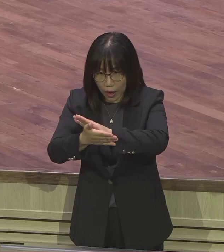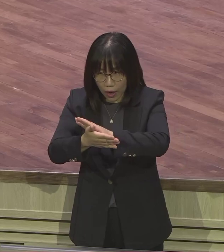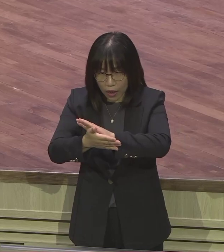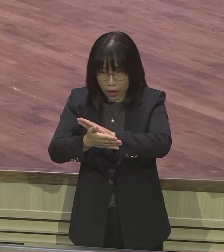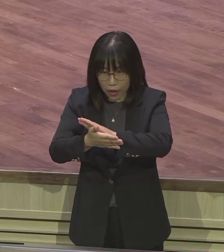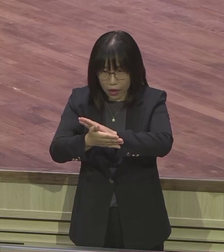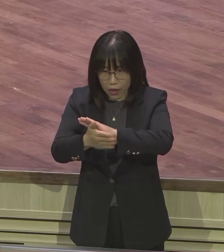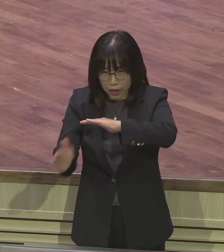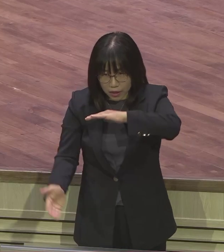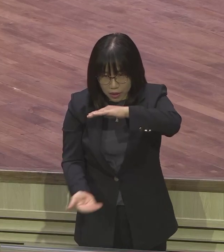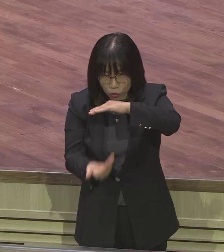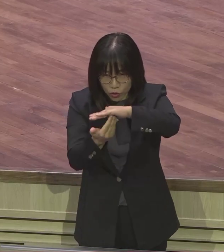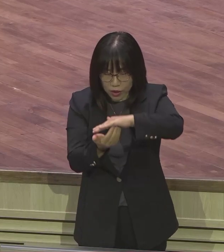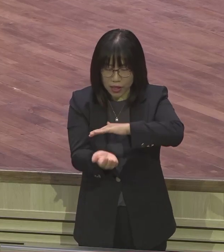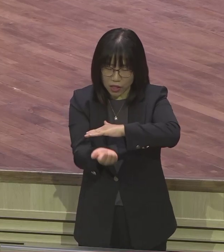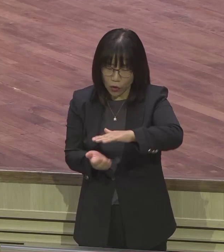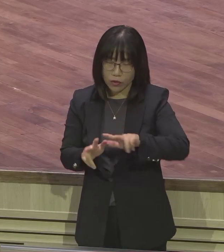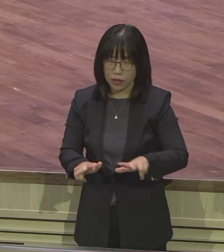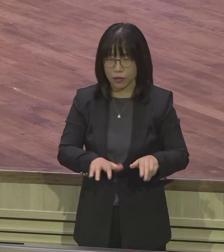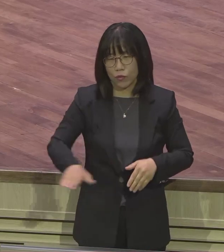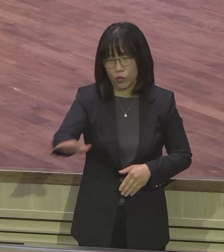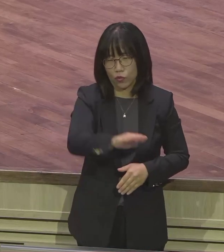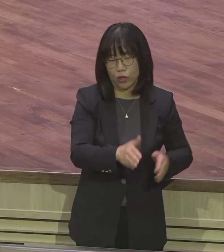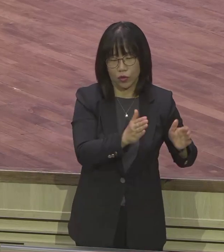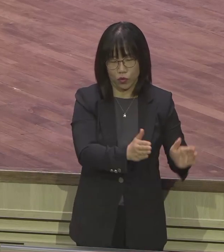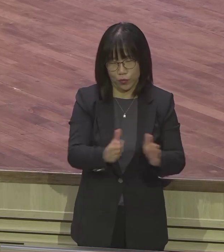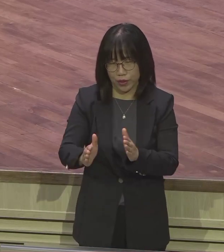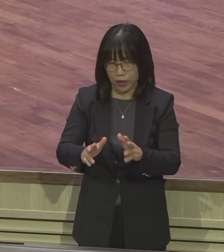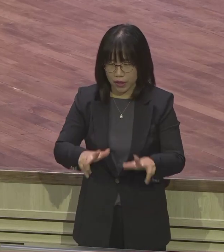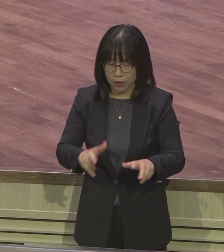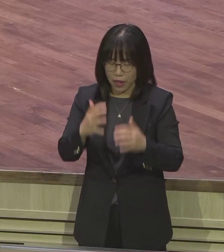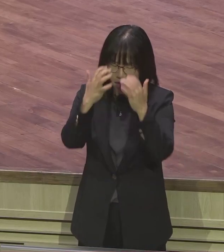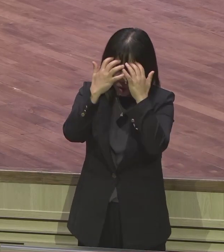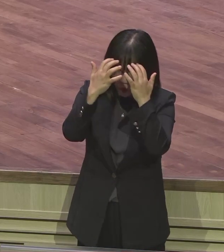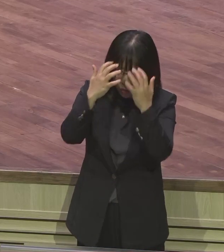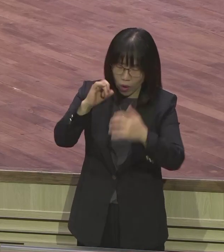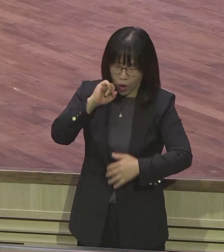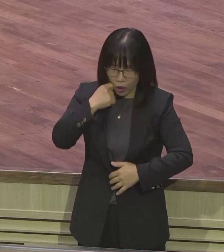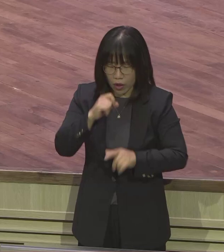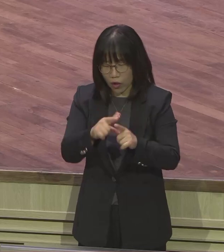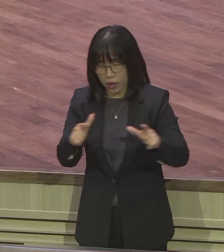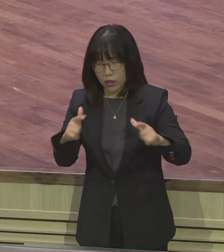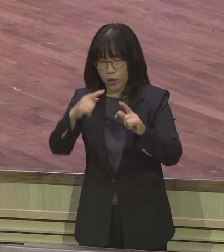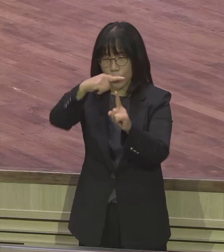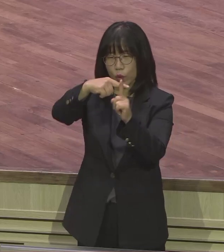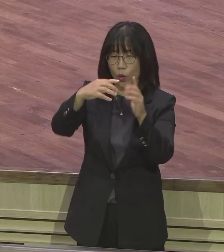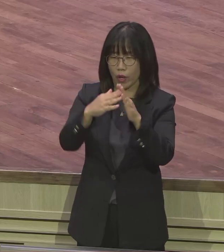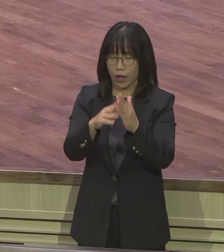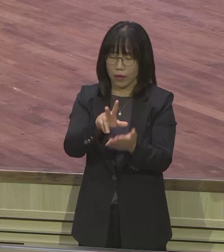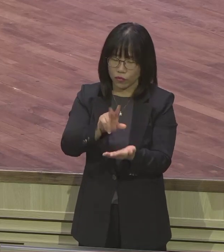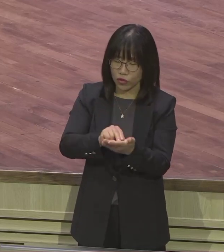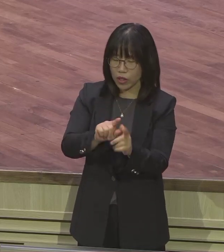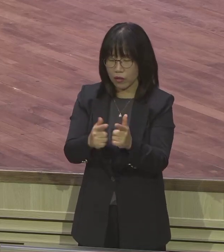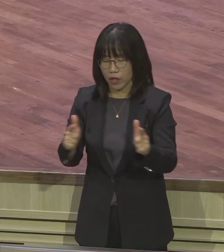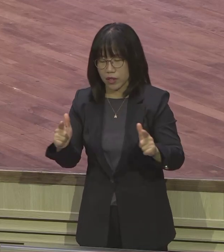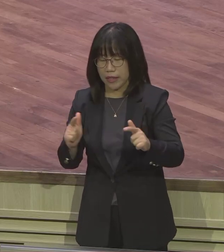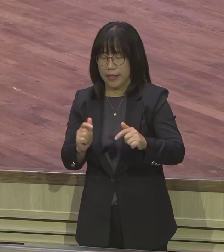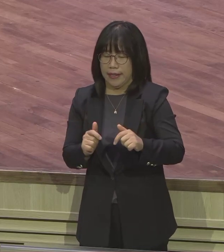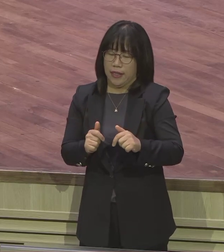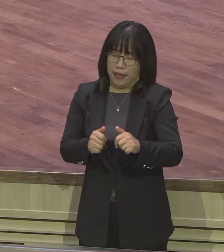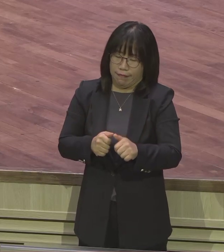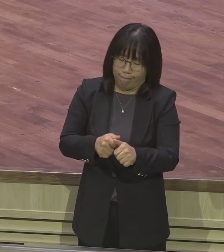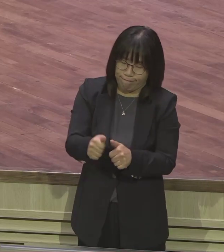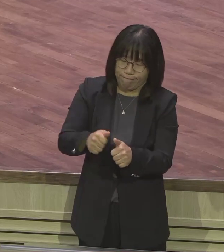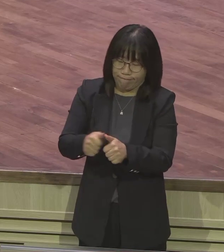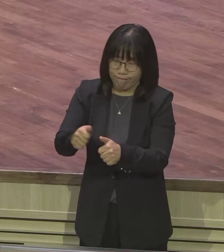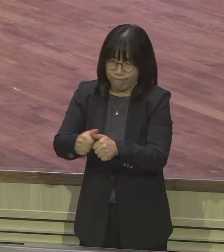준비하고 계신단 말이요. 237 나라 이 은혜 어려움을 과정을 다 개개인적으로 교회적으로 거치면서 이런 모든 애굽이라는